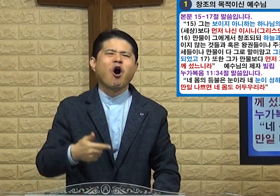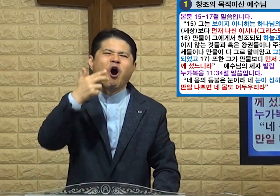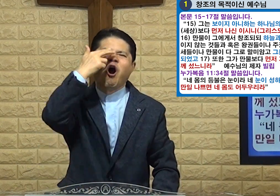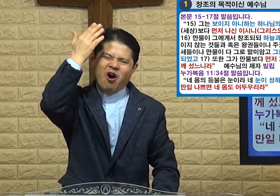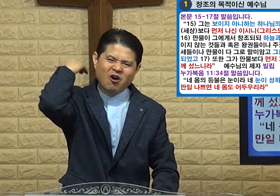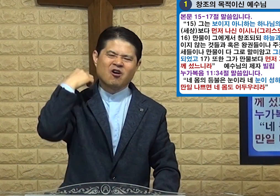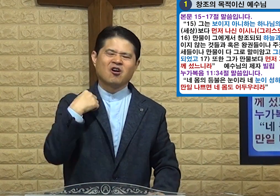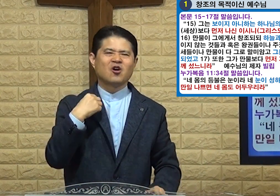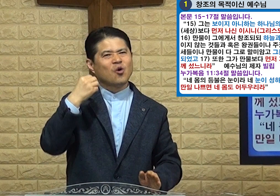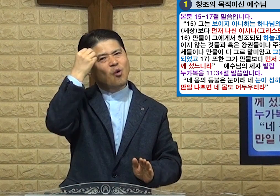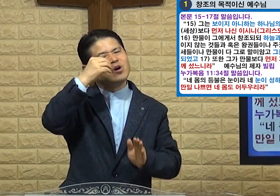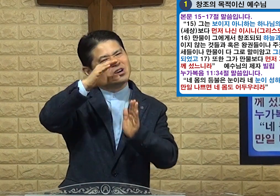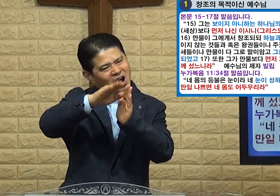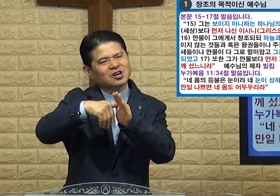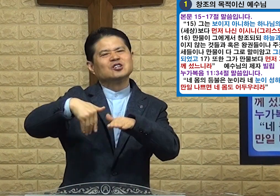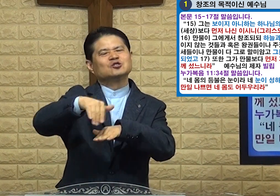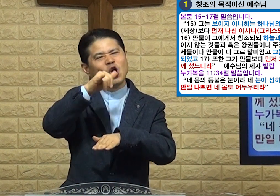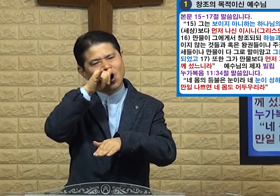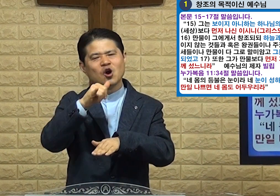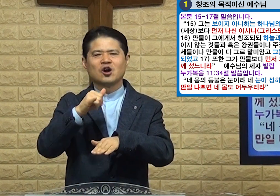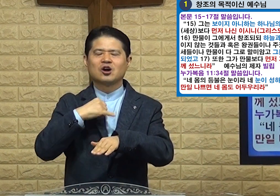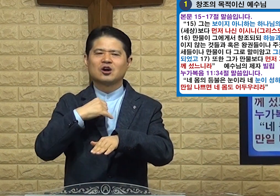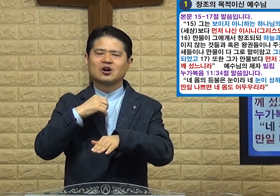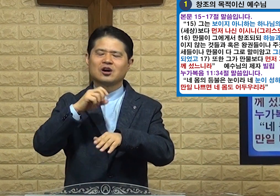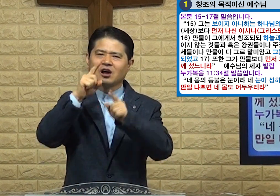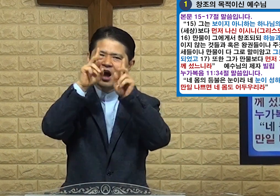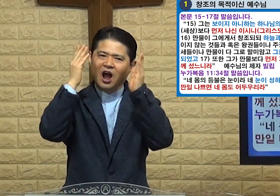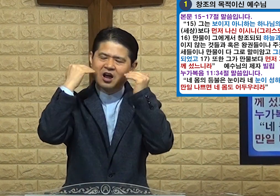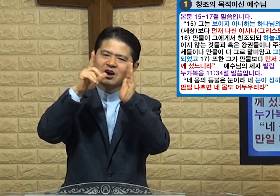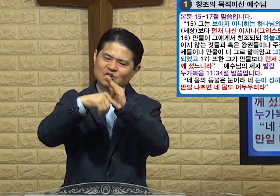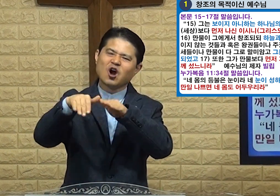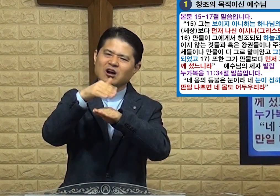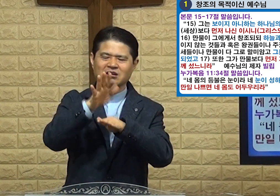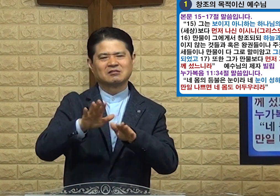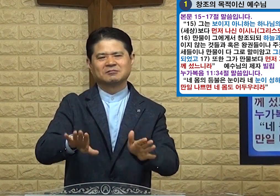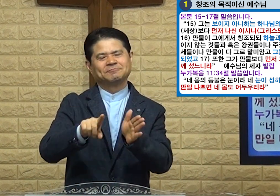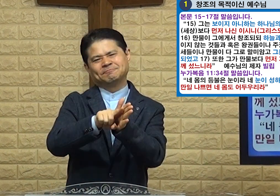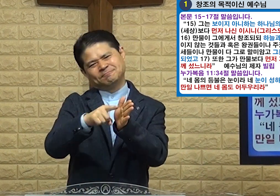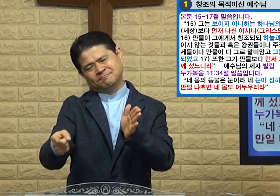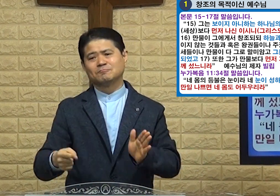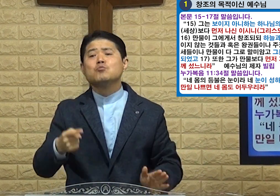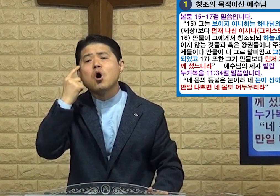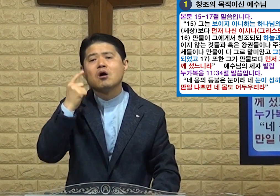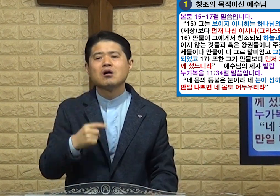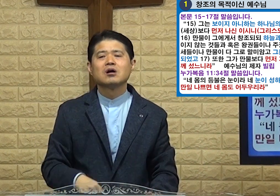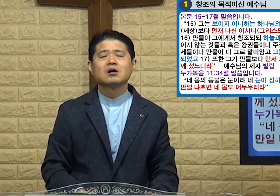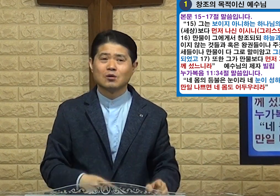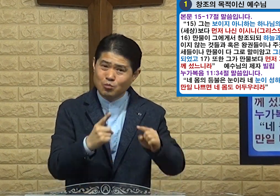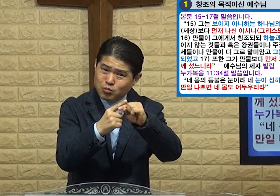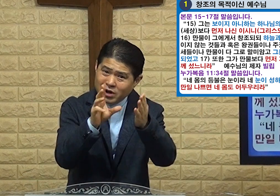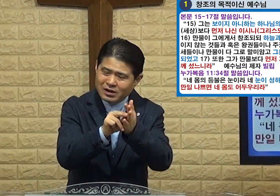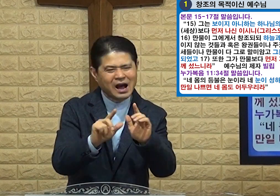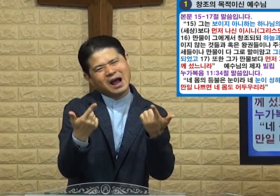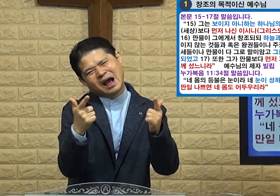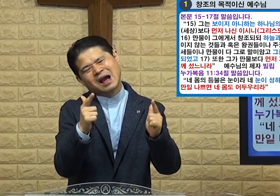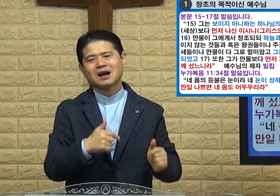적이 있냐라고 했을 때 옛날 고등학교 때 다녔는데 대학교 때 다니다가 지금은 믿지